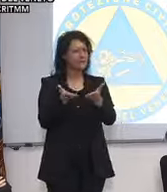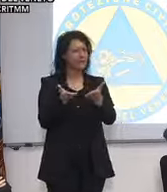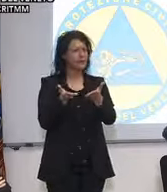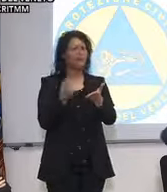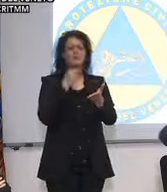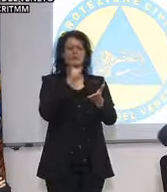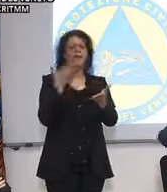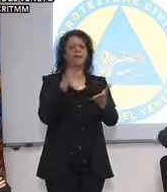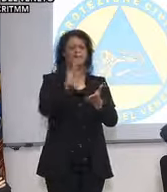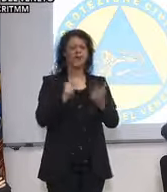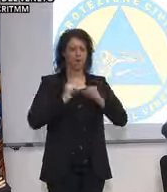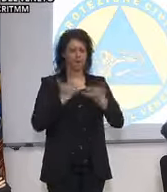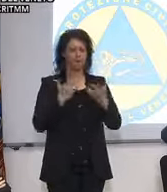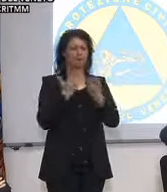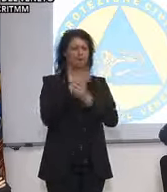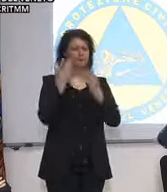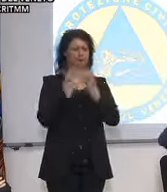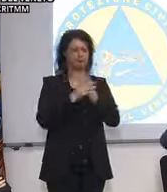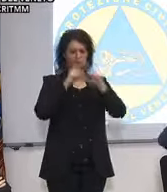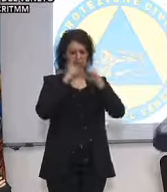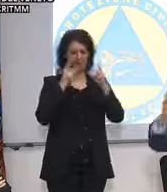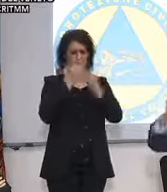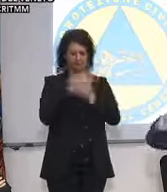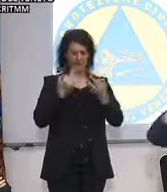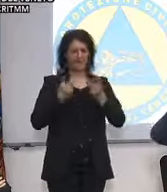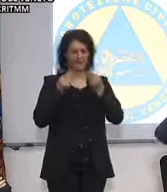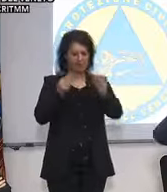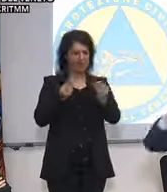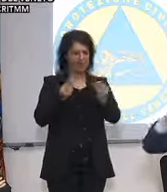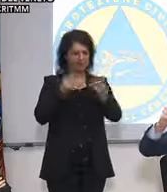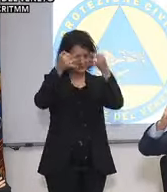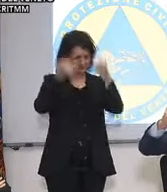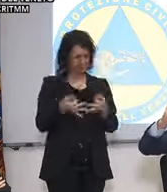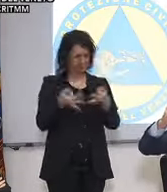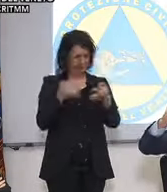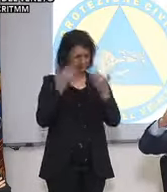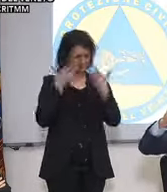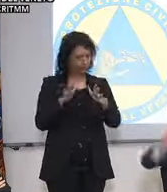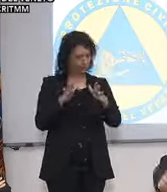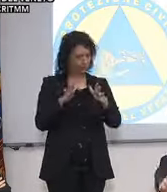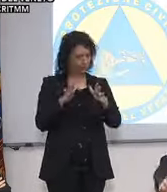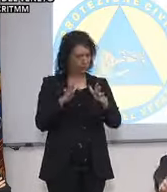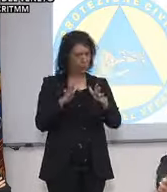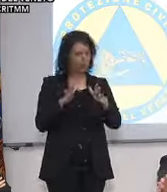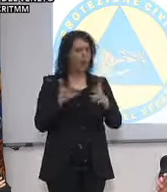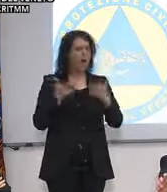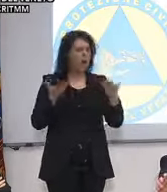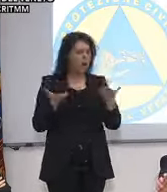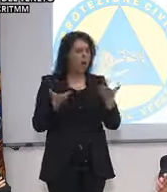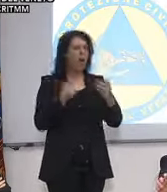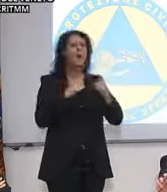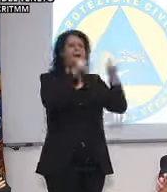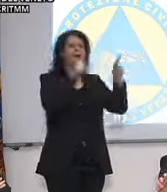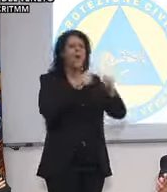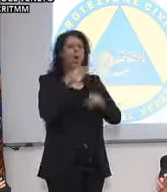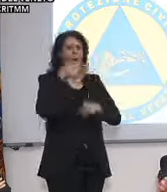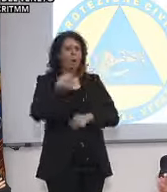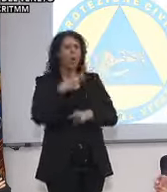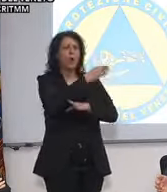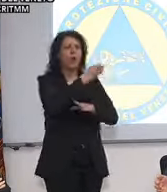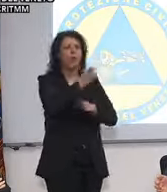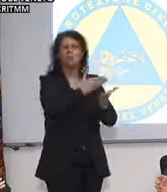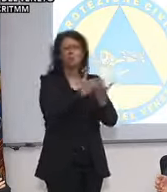Serve mascherina, guanti. Una volta che l'abbiamo scafandrato, tra virgolette, può andare dappertutto o no?